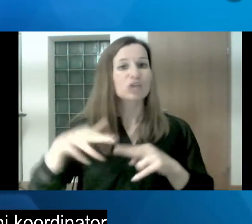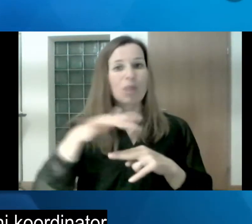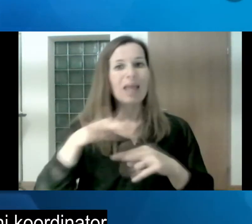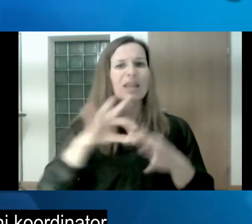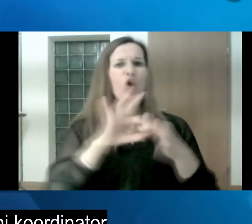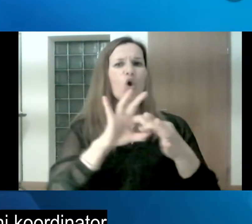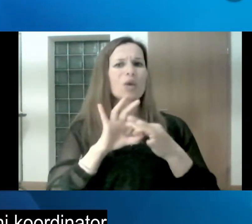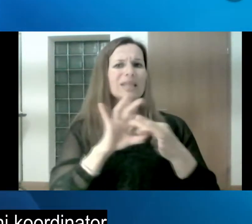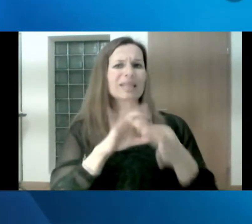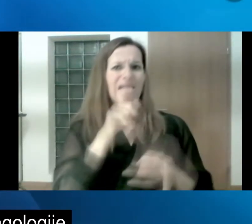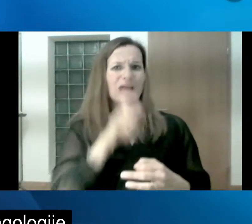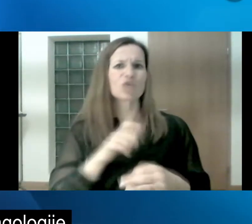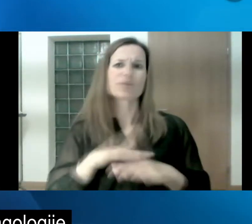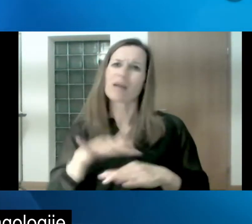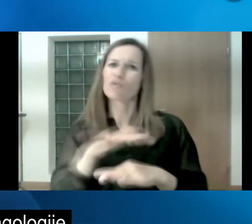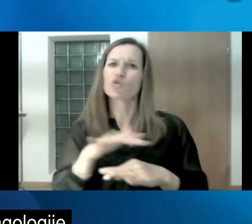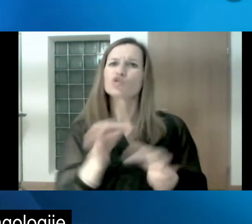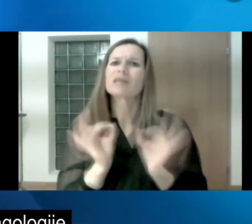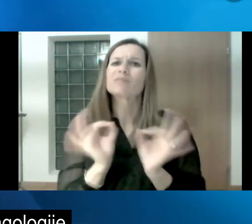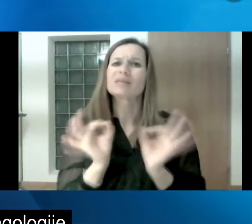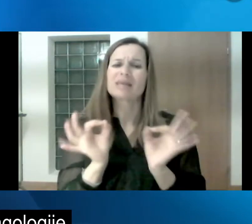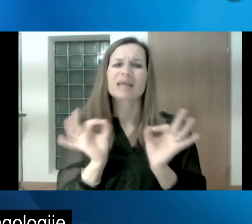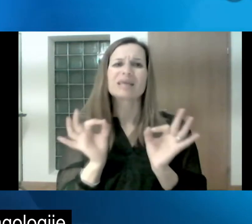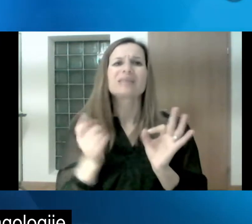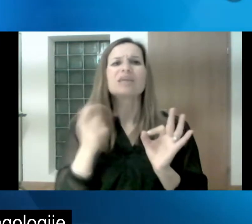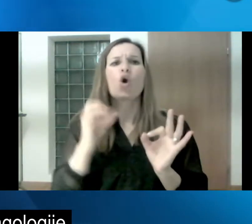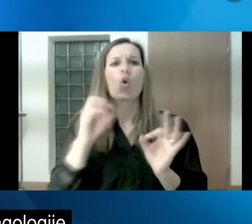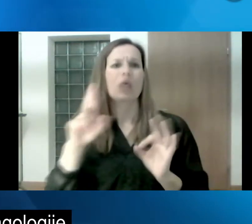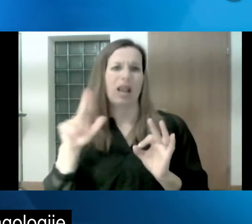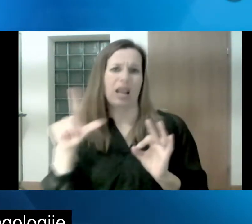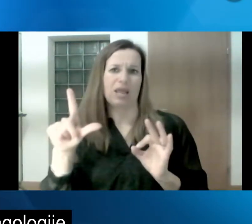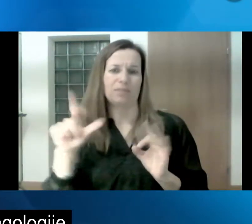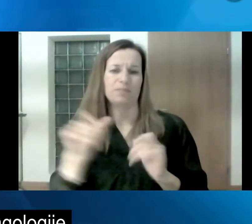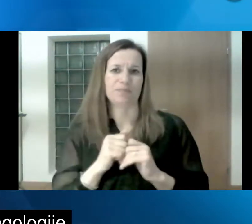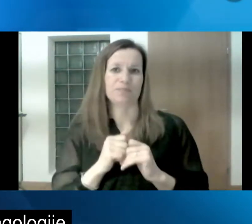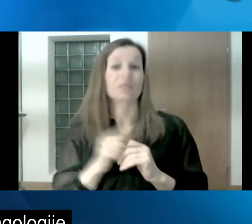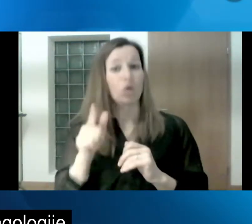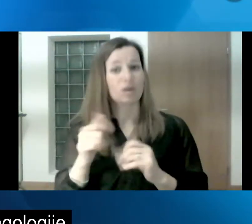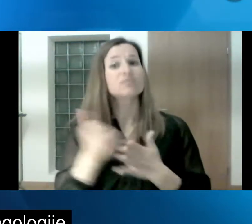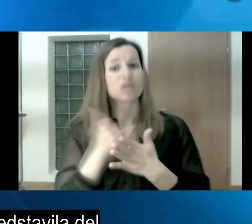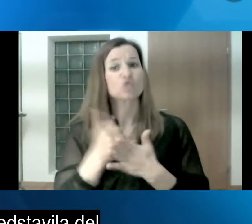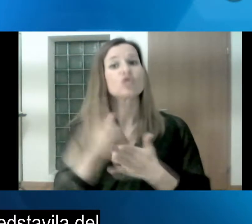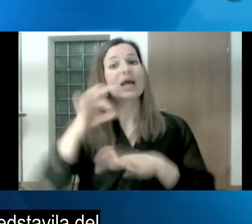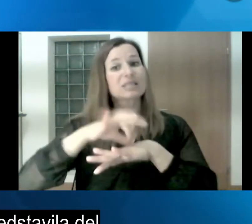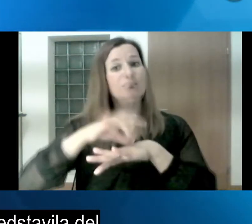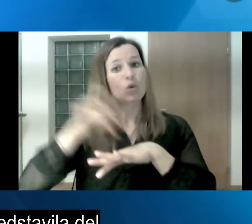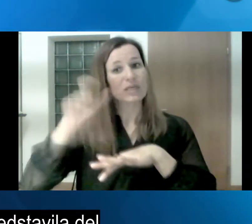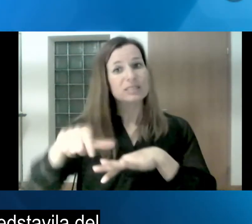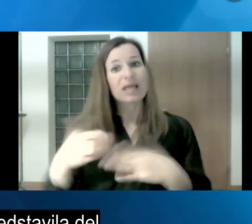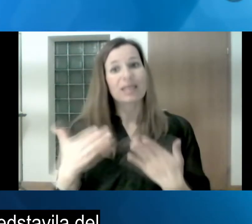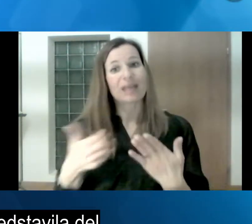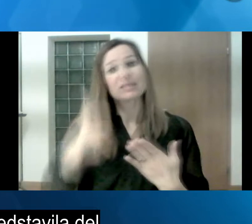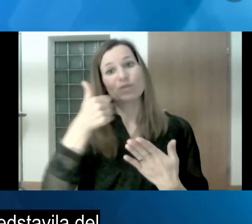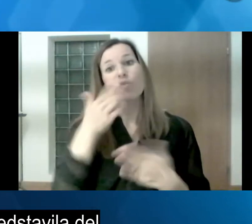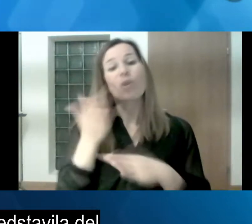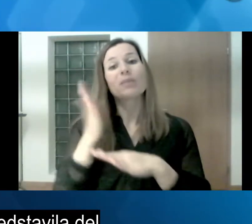za področje specializacij iz otorinolaringologije. Zaslužna zdravnica nam bo danes najprej predstavila